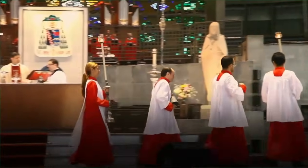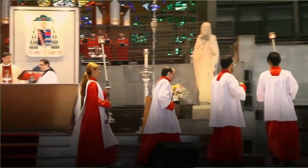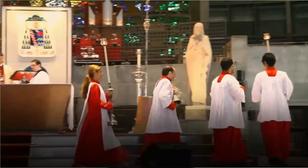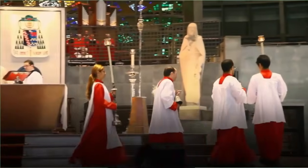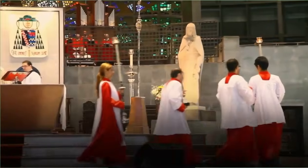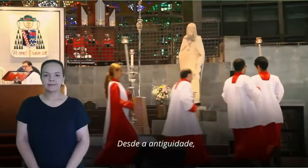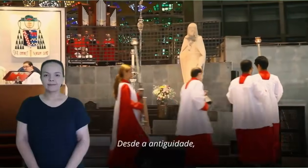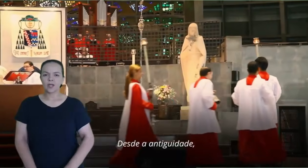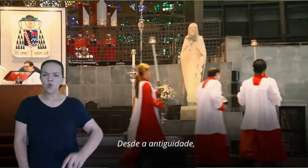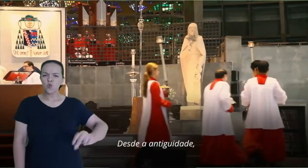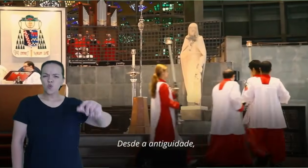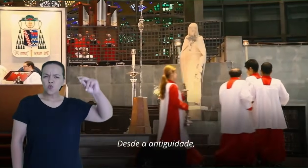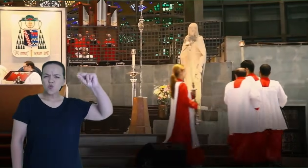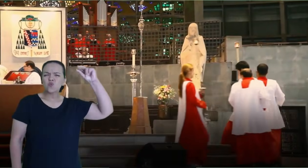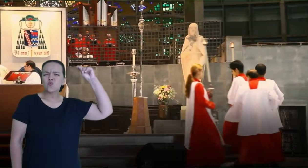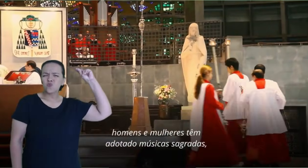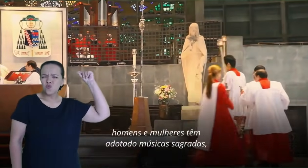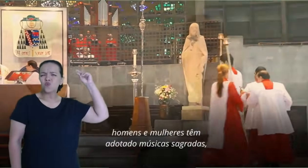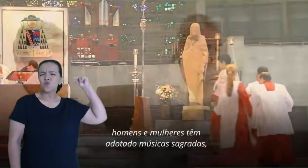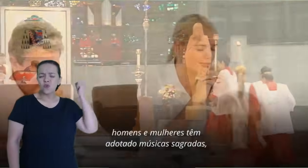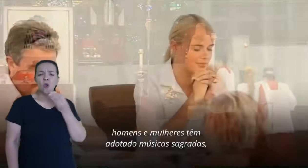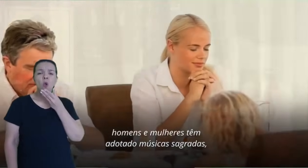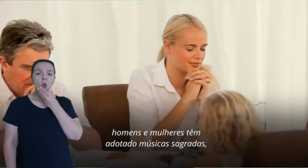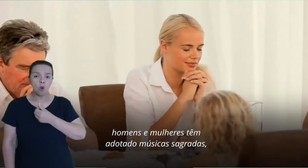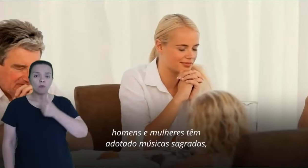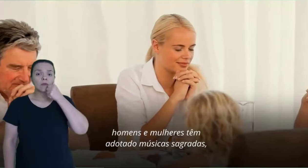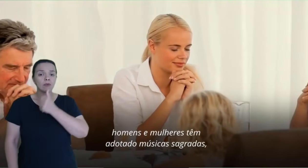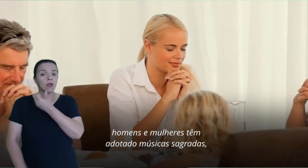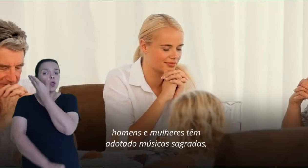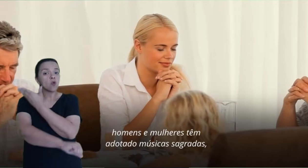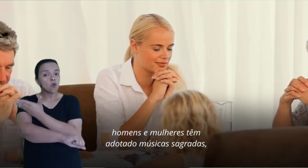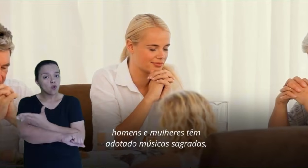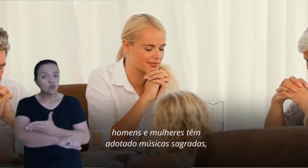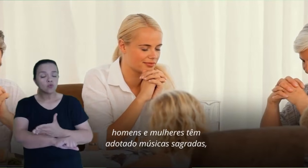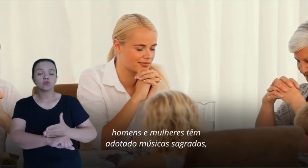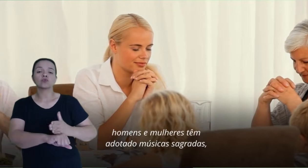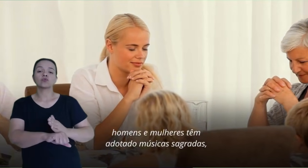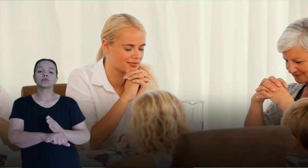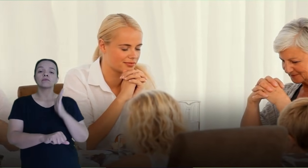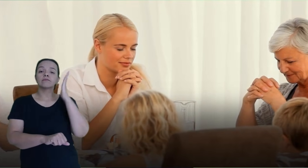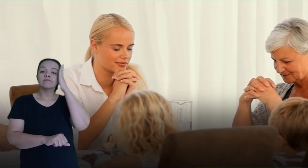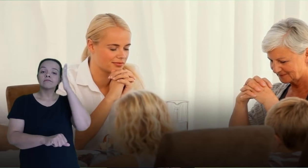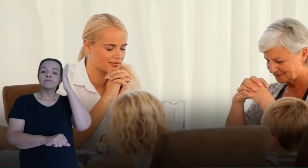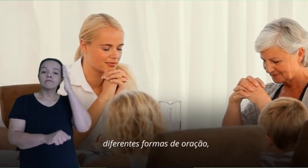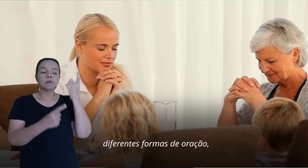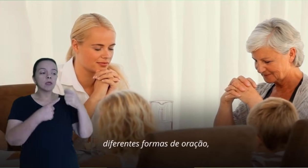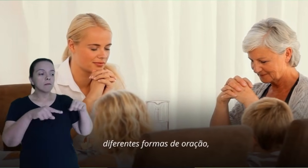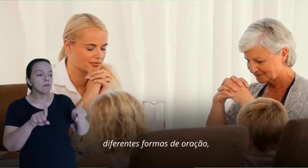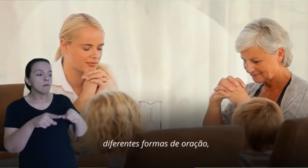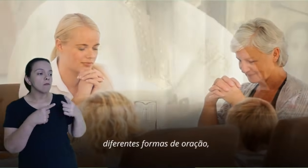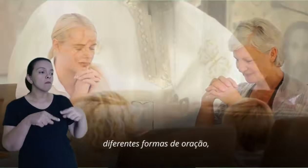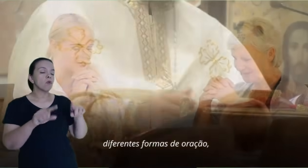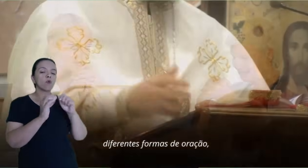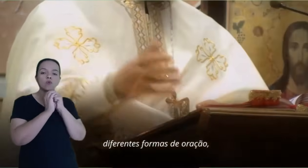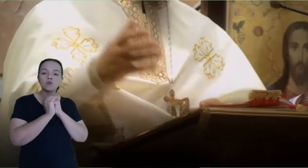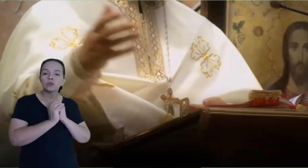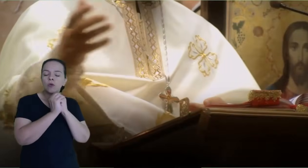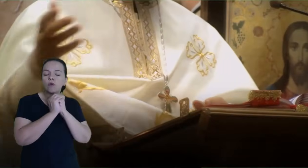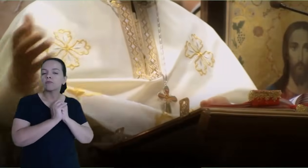From ancient times, men and women have embraced sacred music, different forms of prayer,